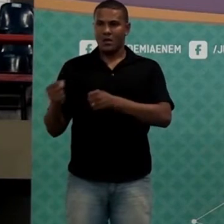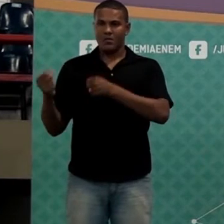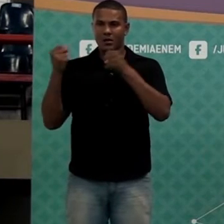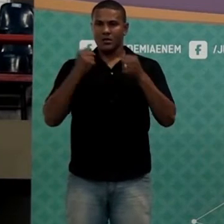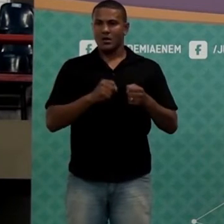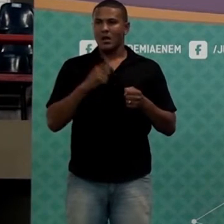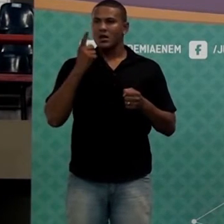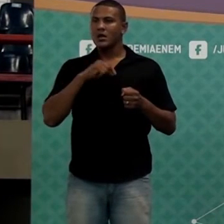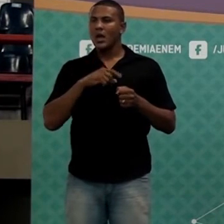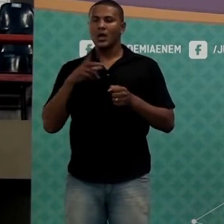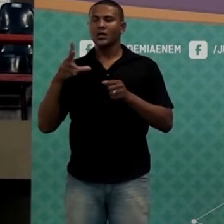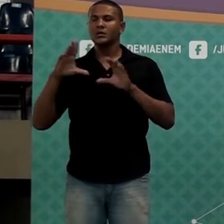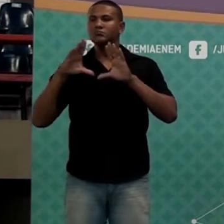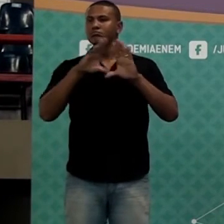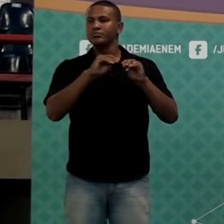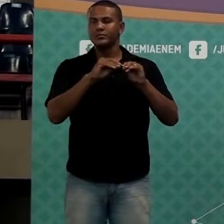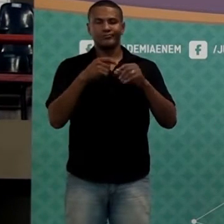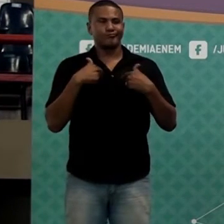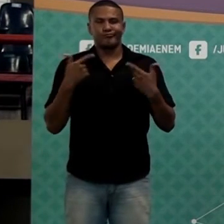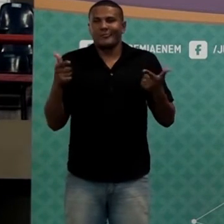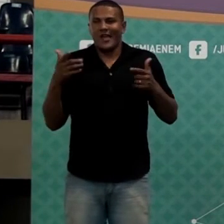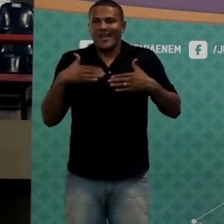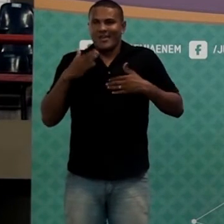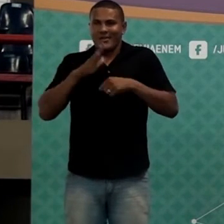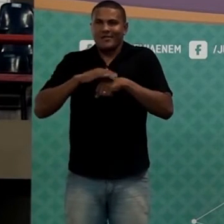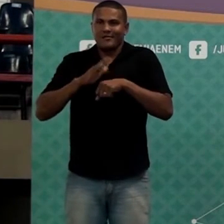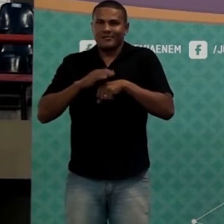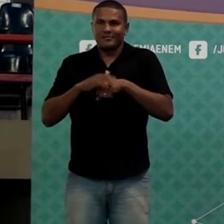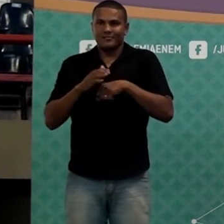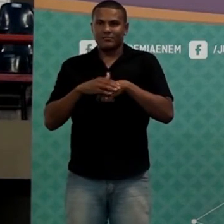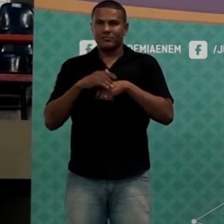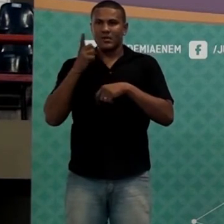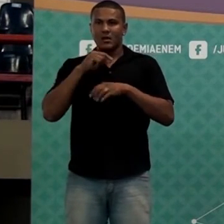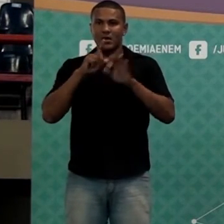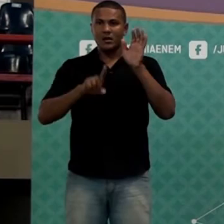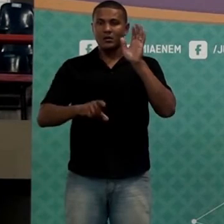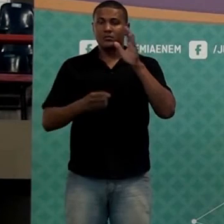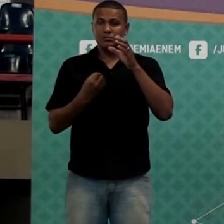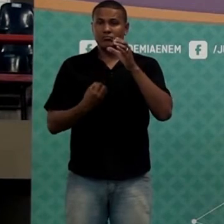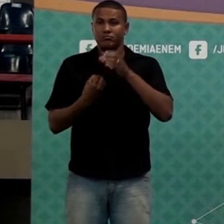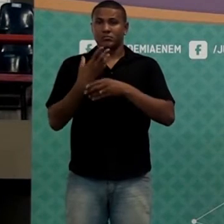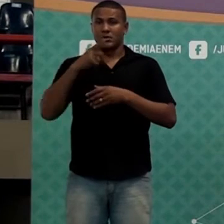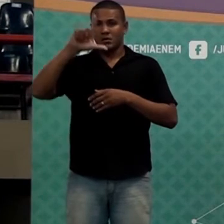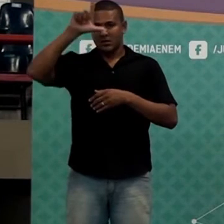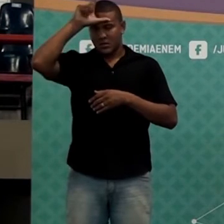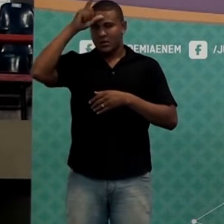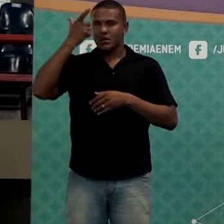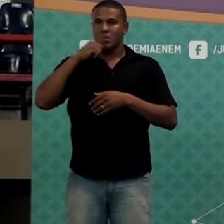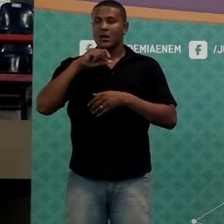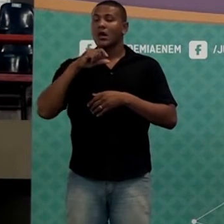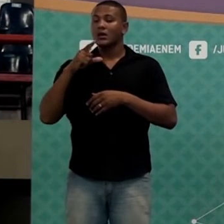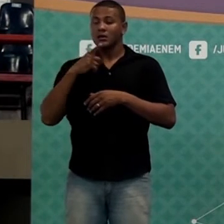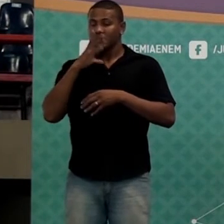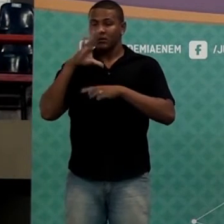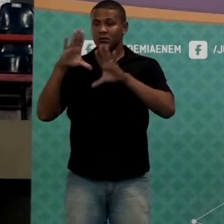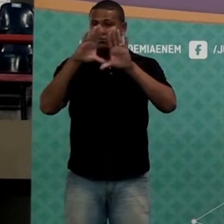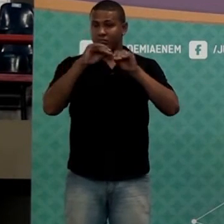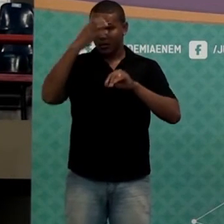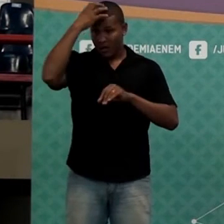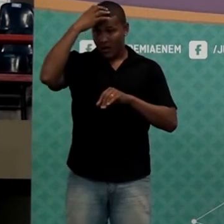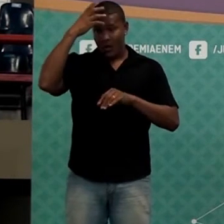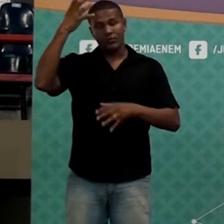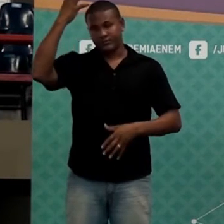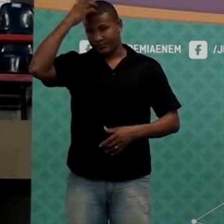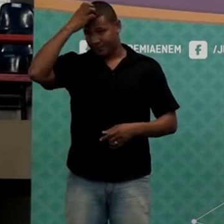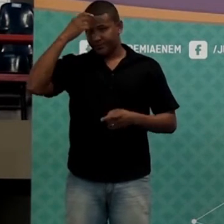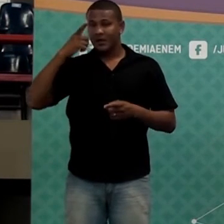é que limita? Ele. Quem cria a lei é o rei. Quem limita o rei? O rei. Quem